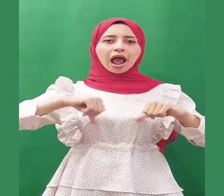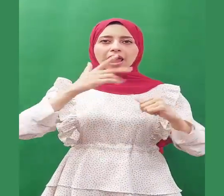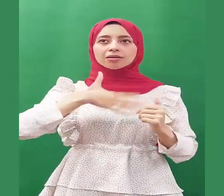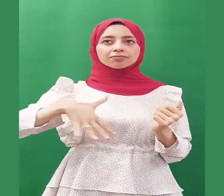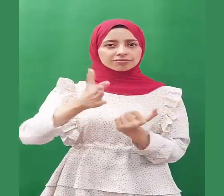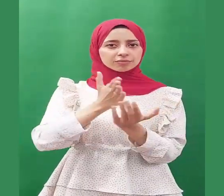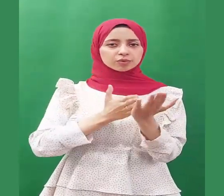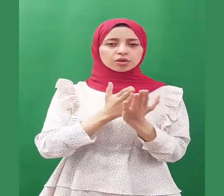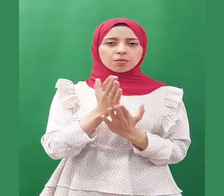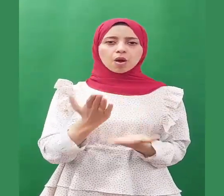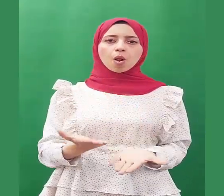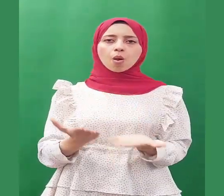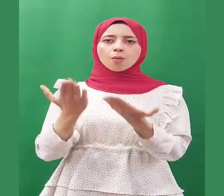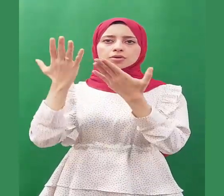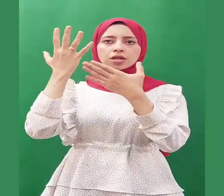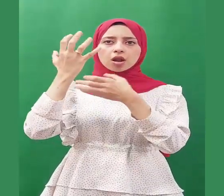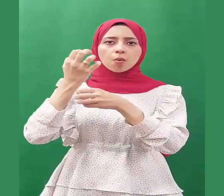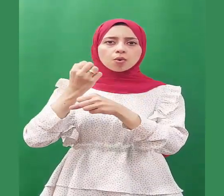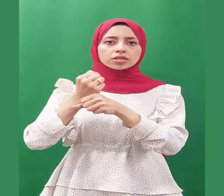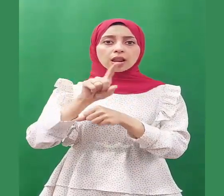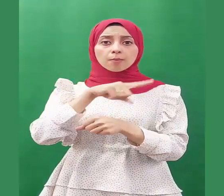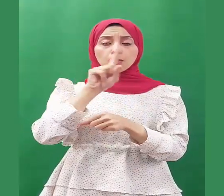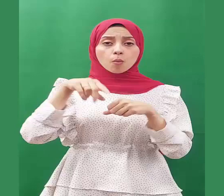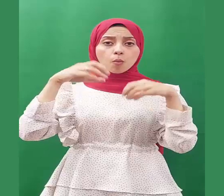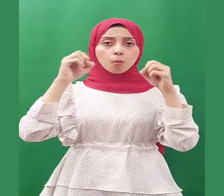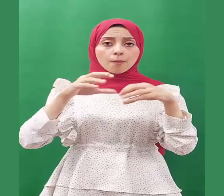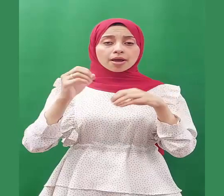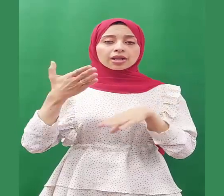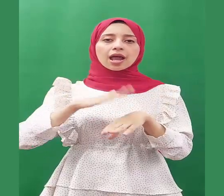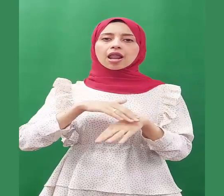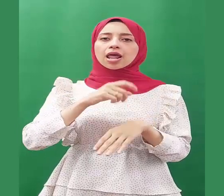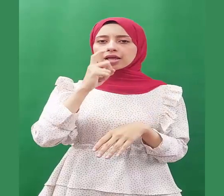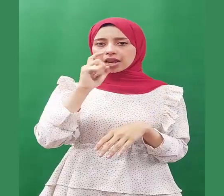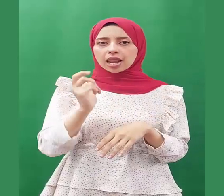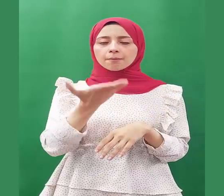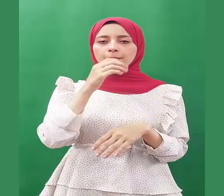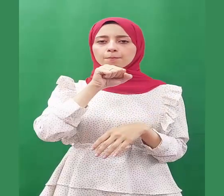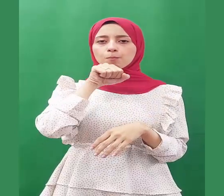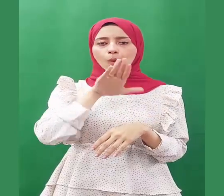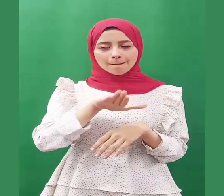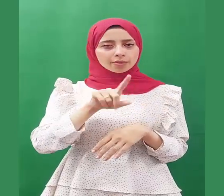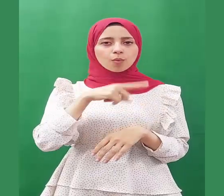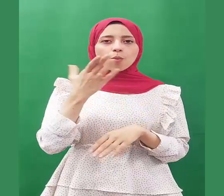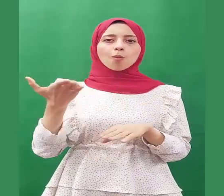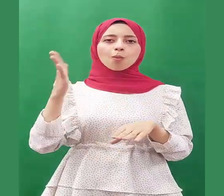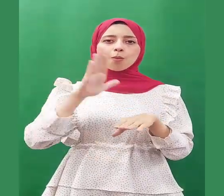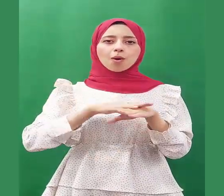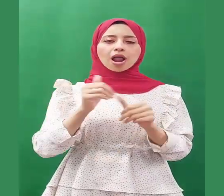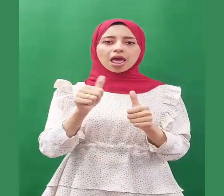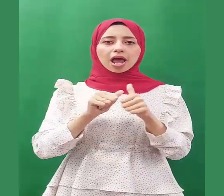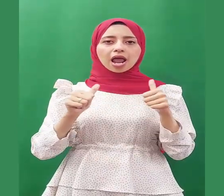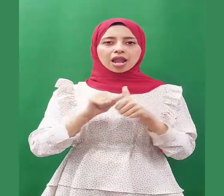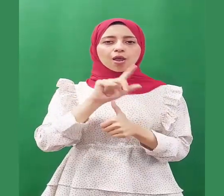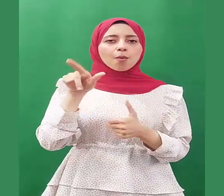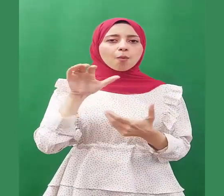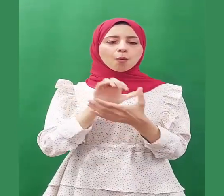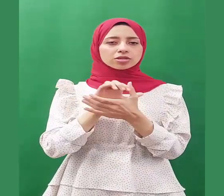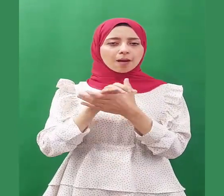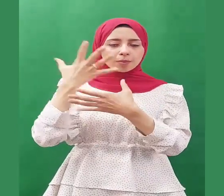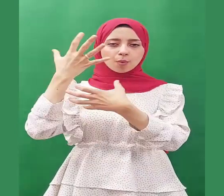اللهم صل وسلم وبارك على سيدنا محمد وعلى اله وصحبه وسلم